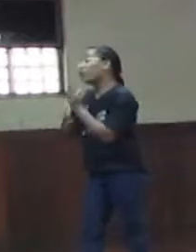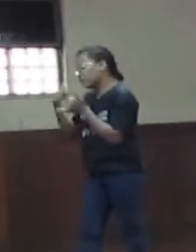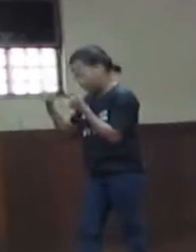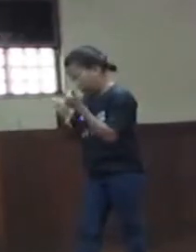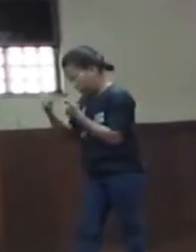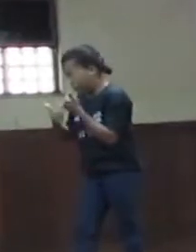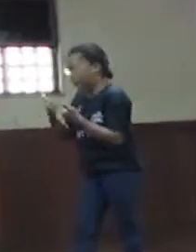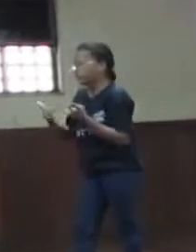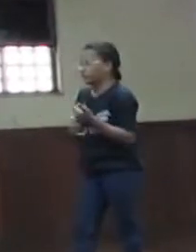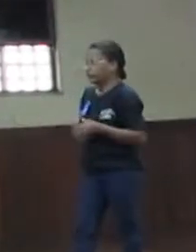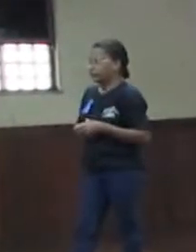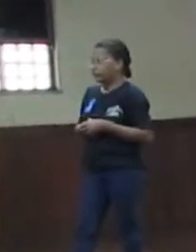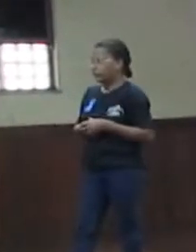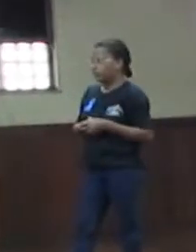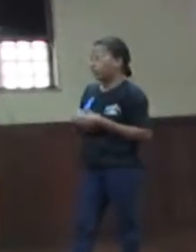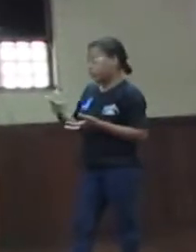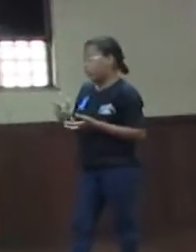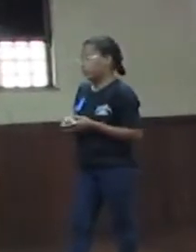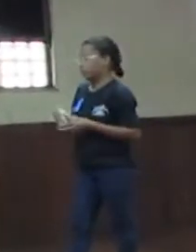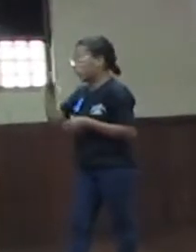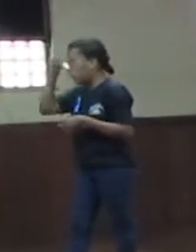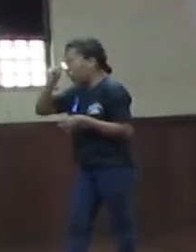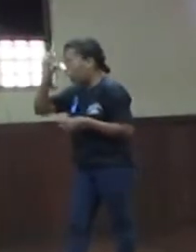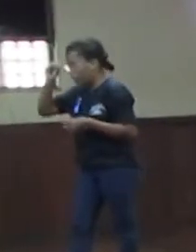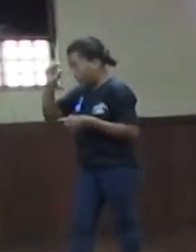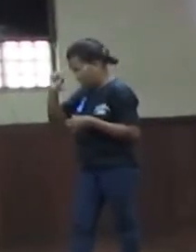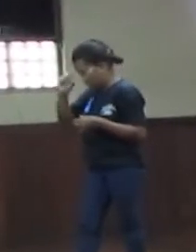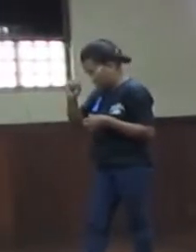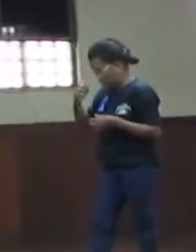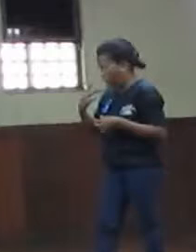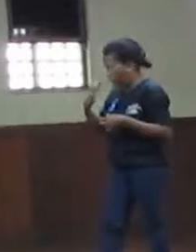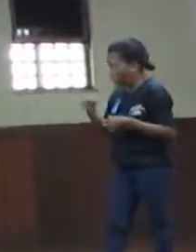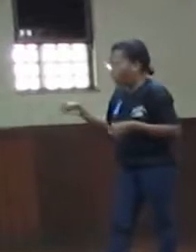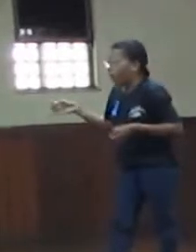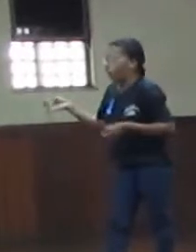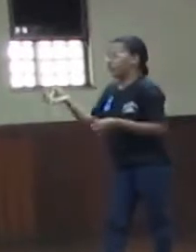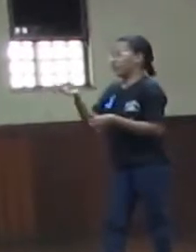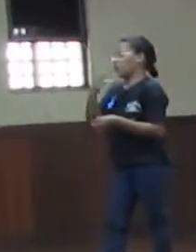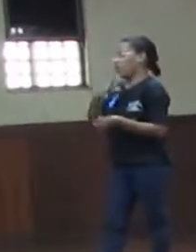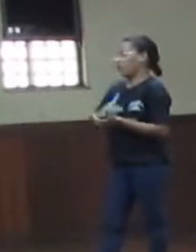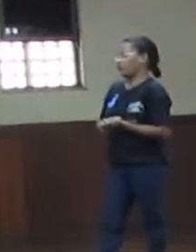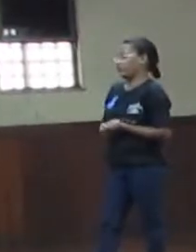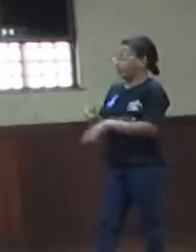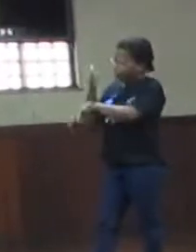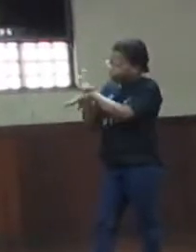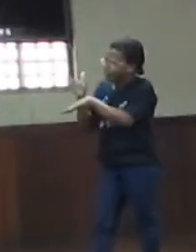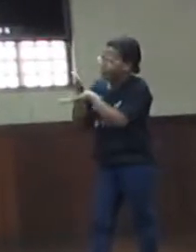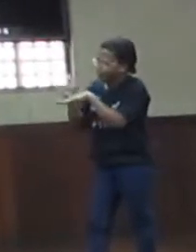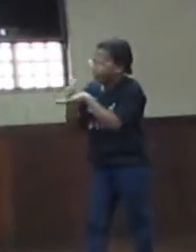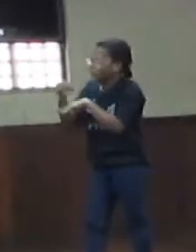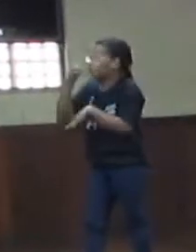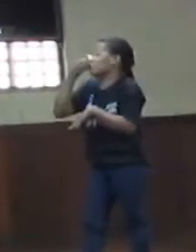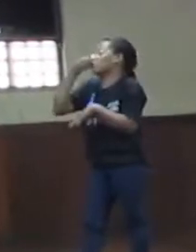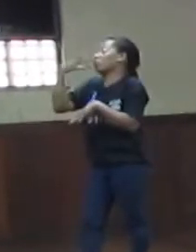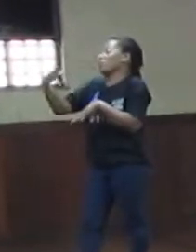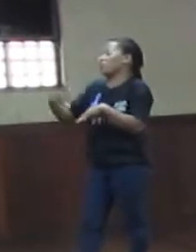Para quem está em processo de aprendizado de uma nova língua, praticar sempre é ideal, né? O